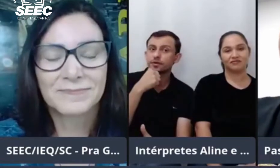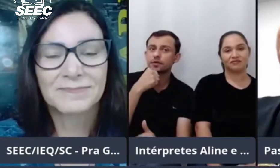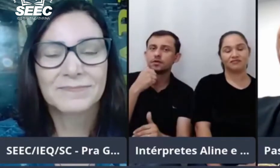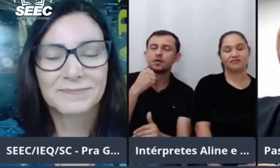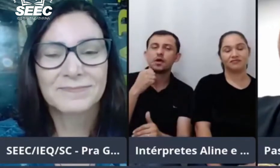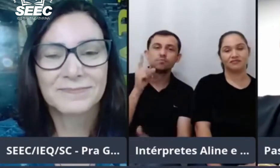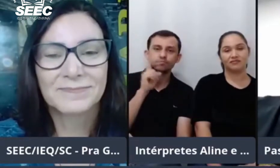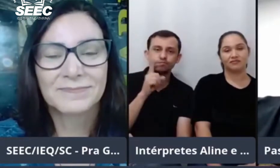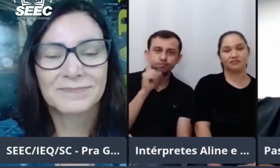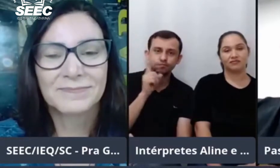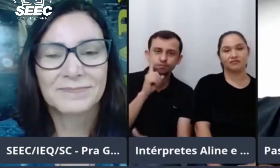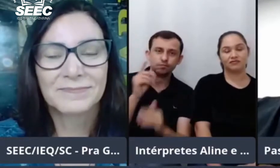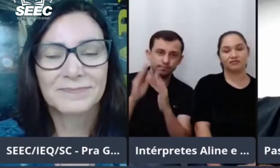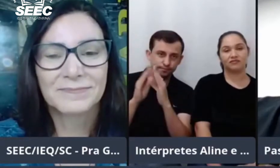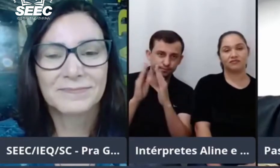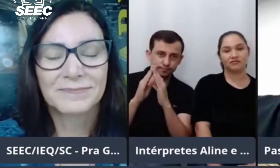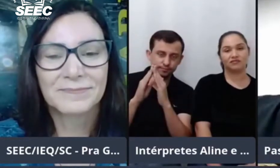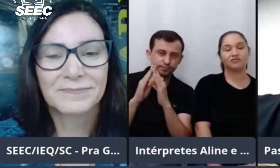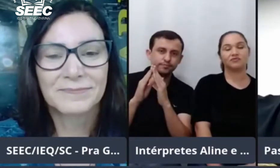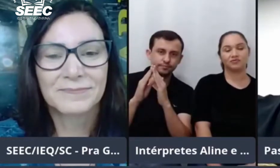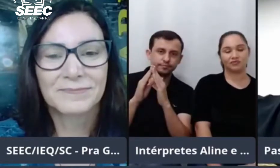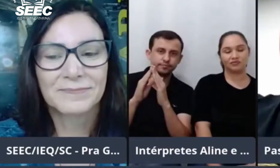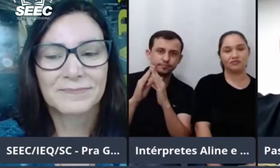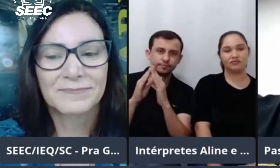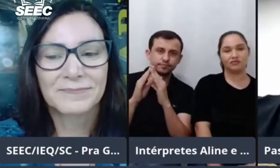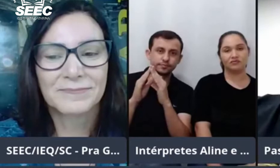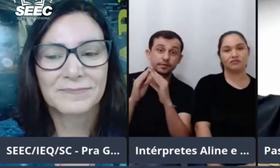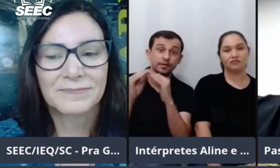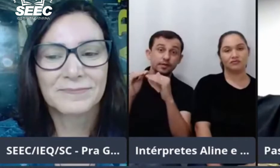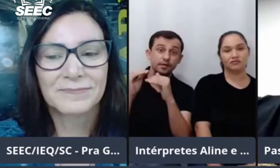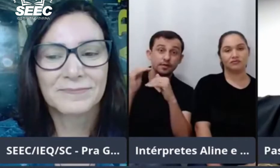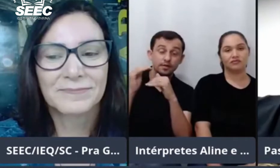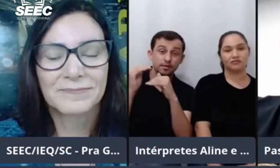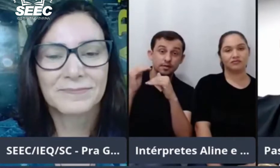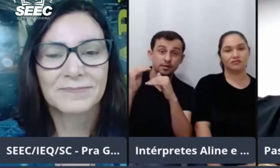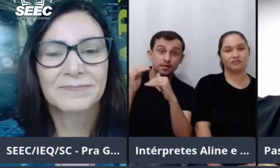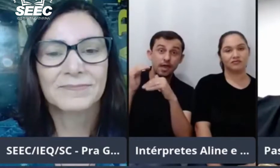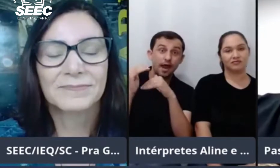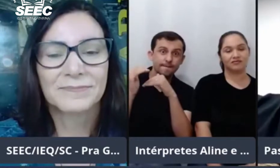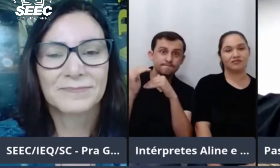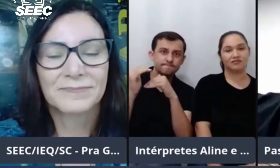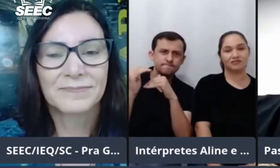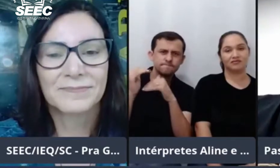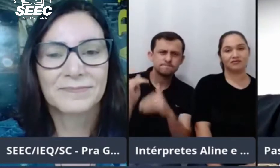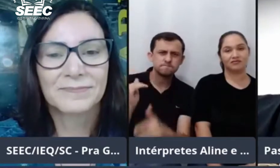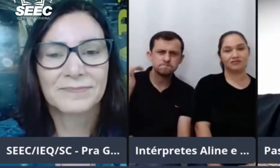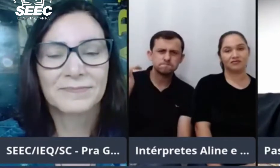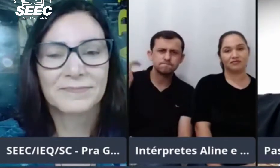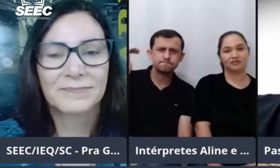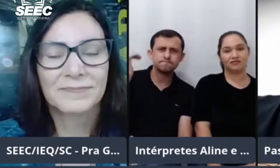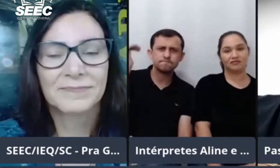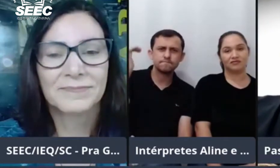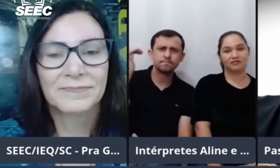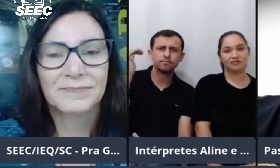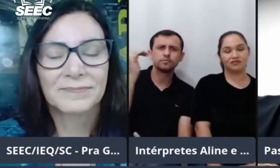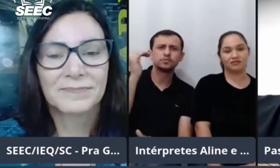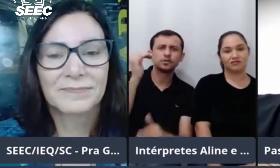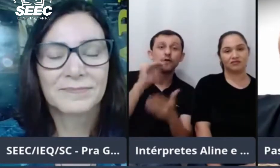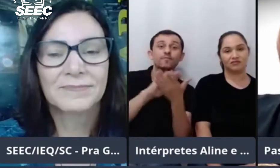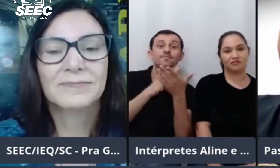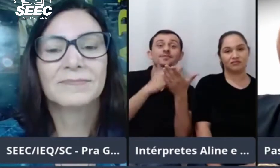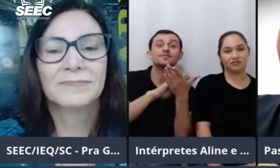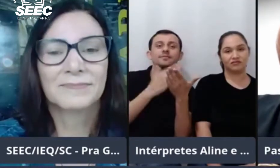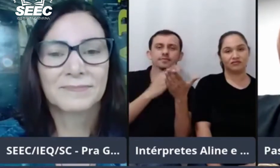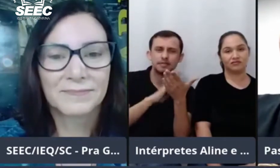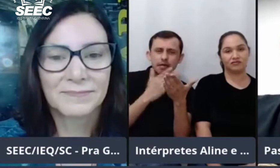né? E ela cresceu também no mundo de Libras, né? Hoje ela assessora, não só na corte, mas